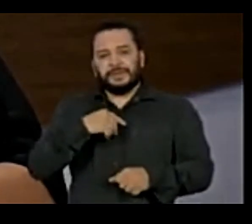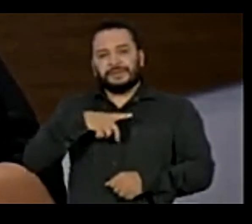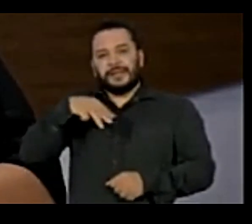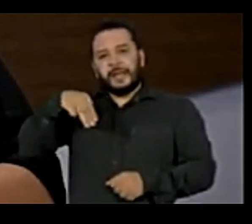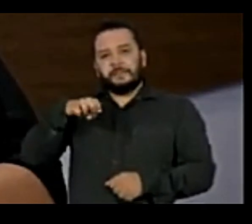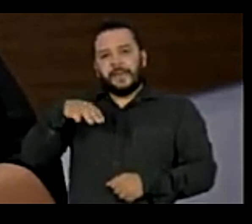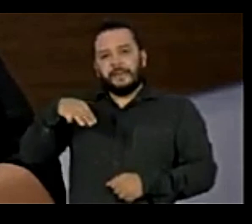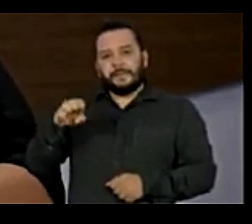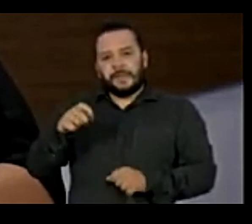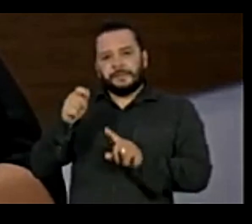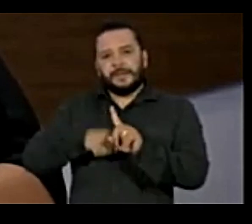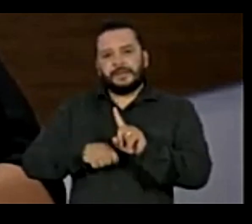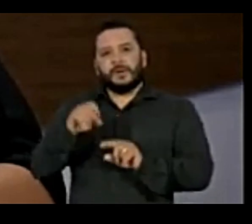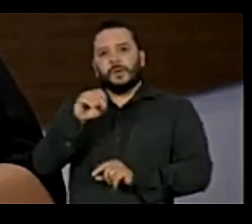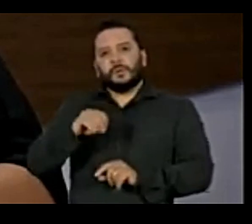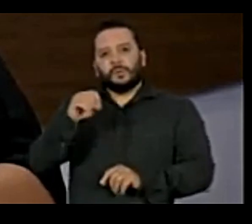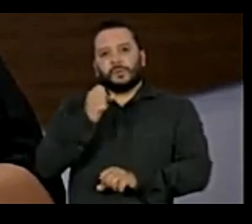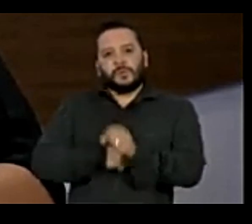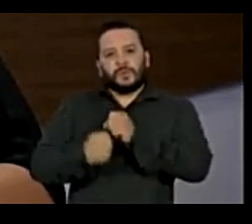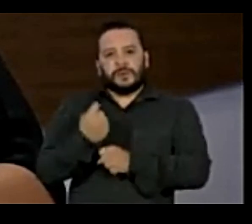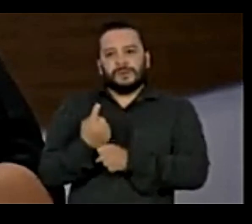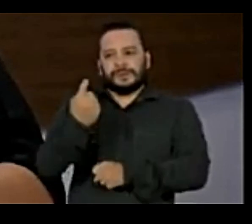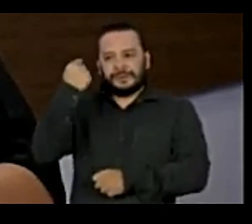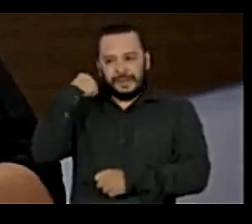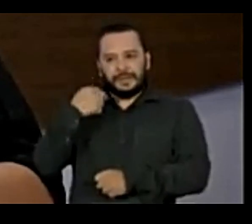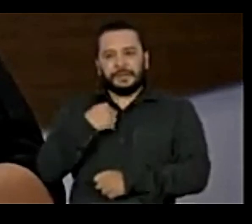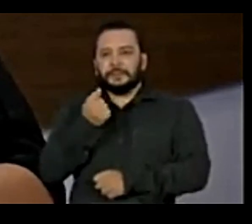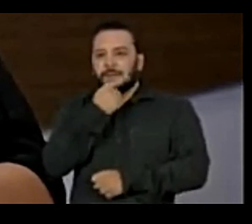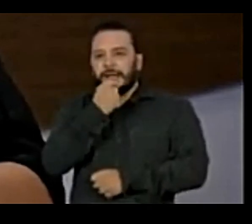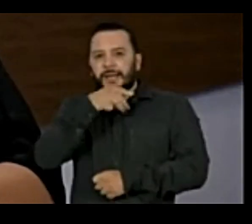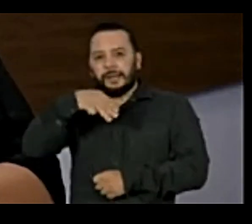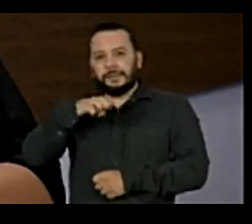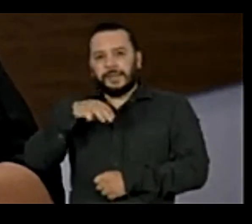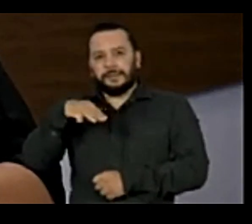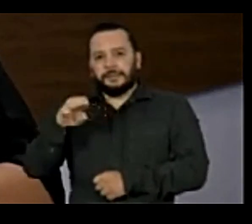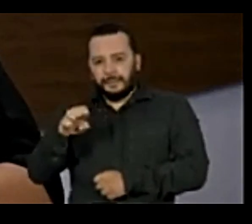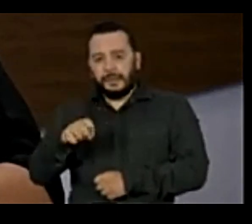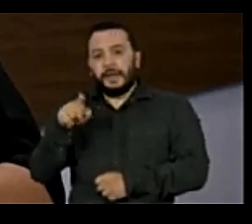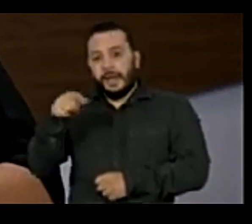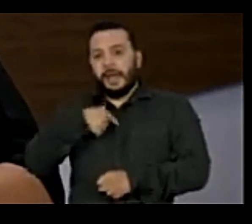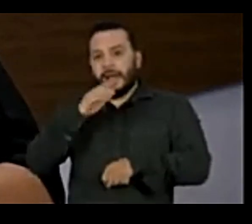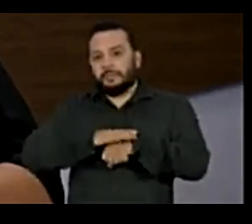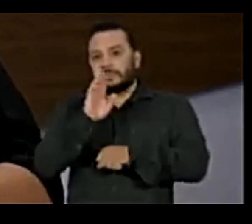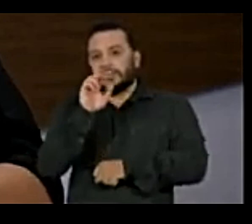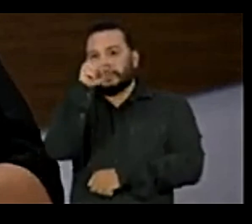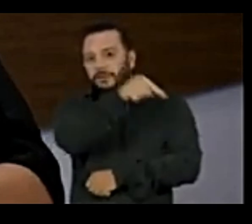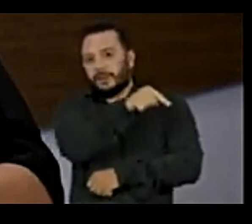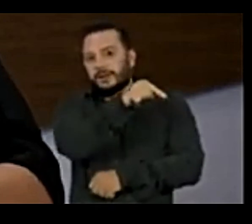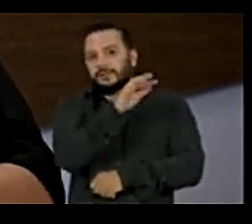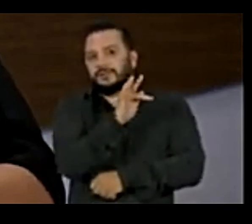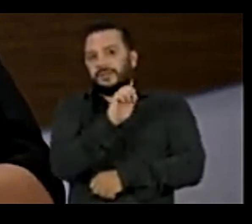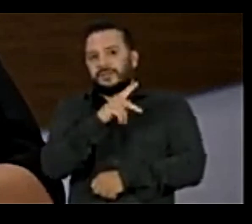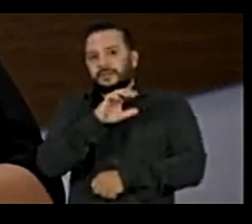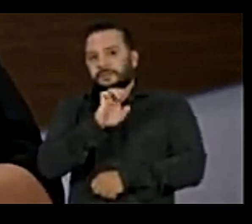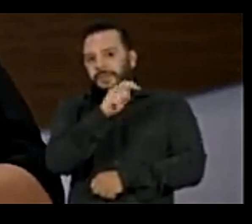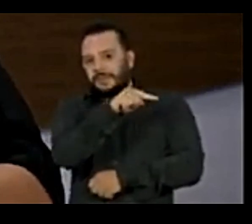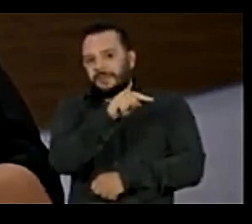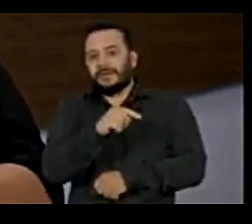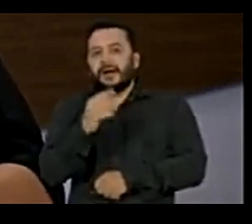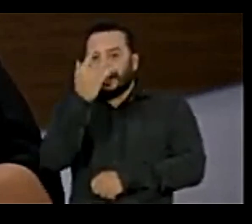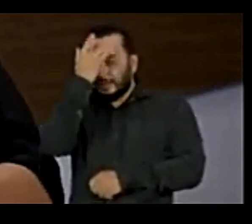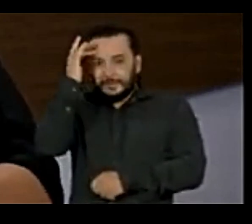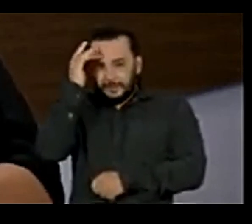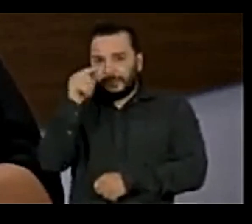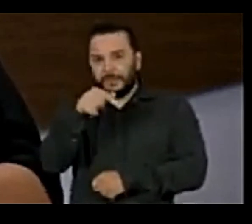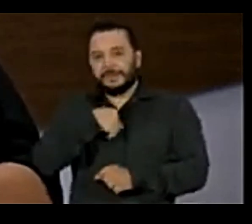em outubro do ano passado no Twitter, que é a frase "cabe ao Felipe Neto". As pessoas começaram a te indicar